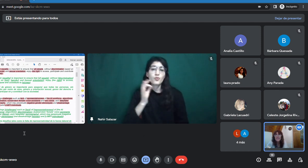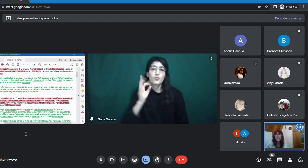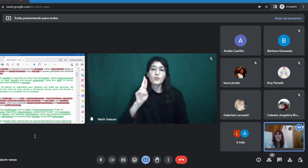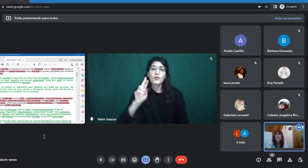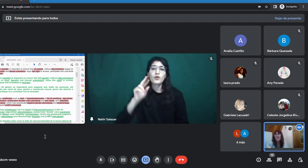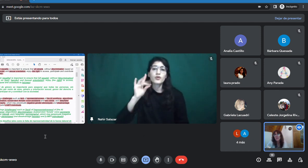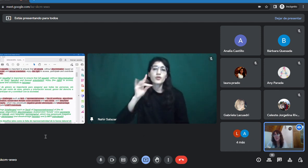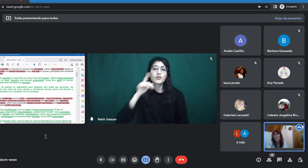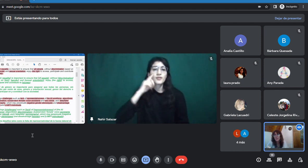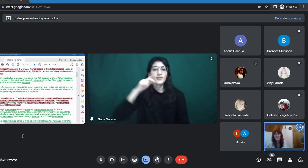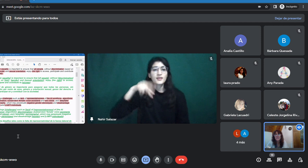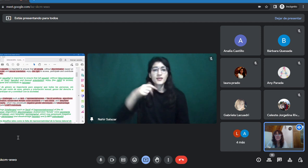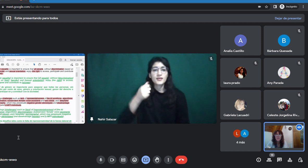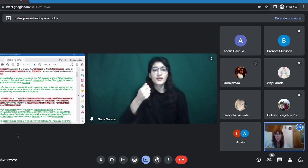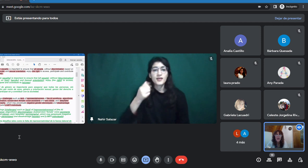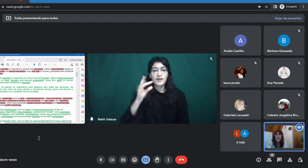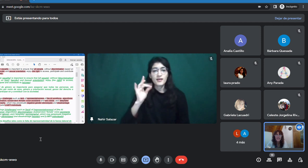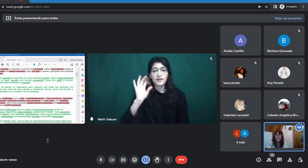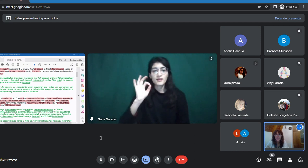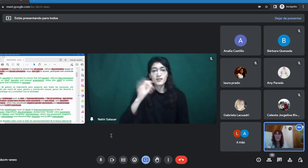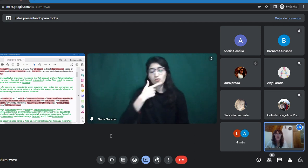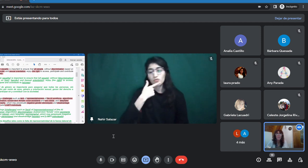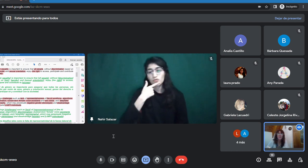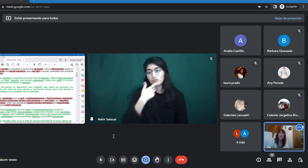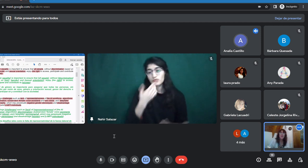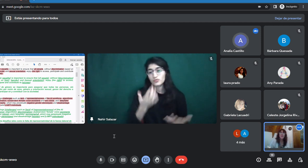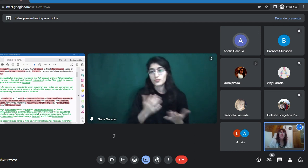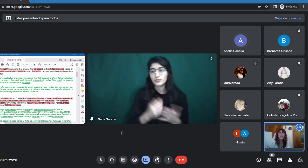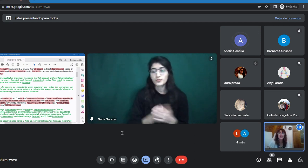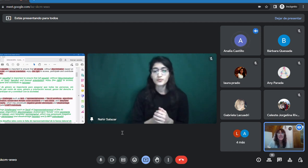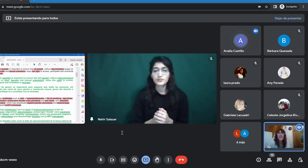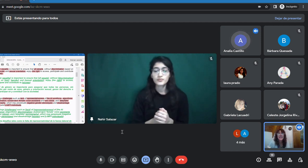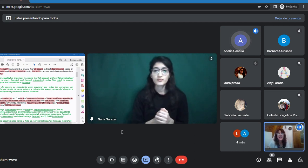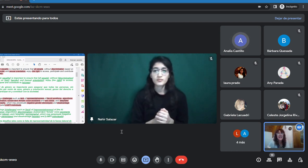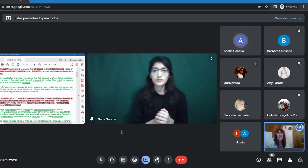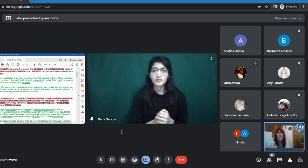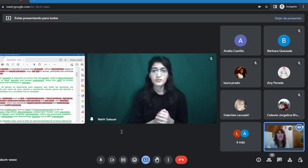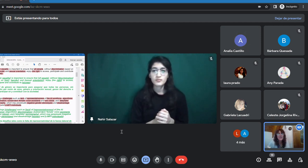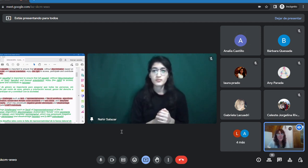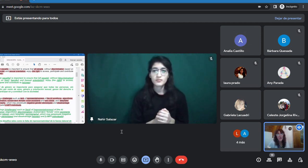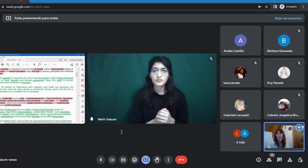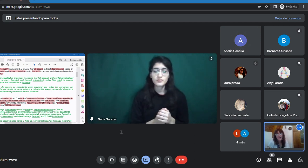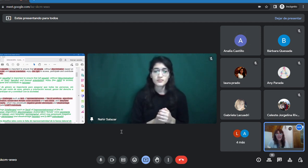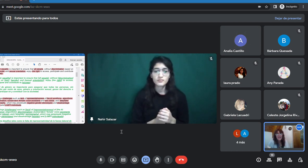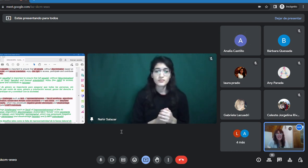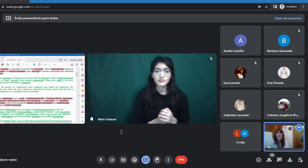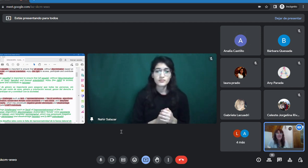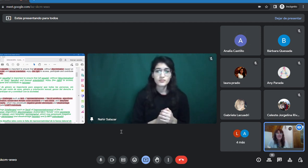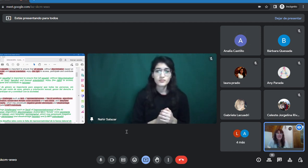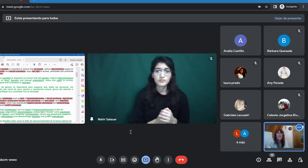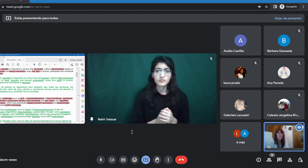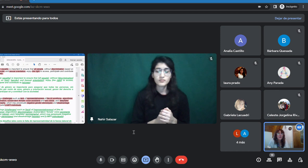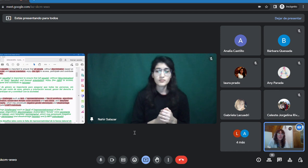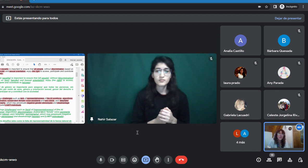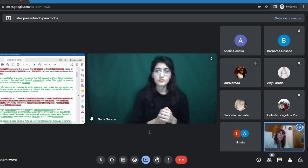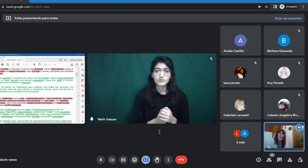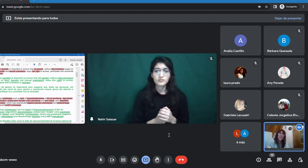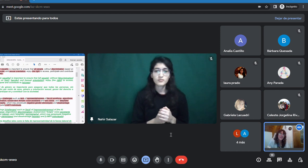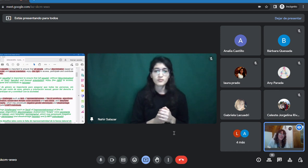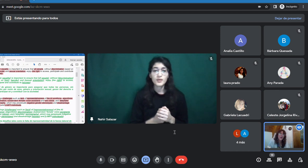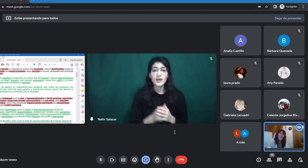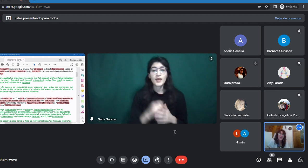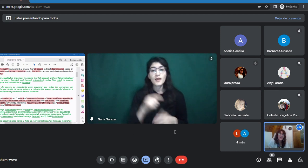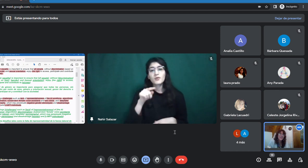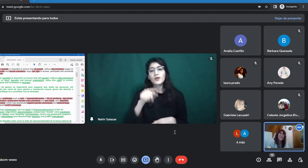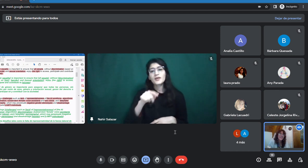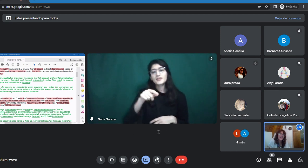serviles y los robots sexuales, ¿sí? Como yo consideré que este adjetivo estaba afectando a los dos, tanto